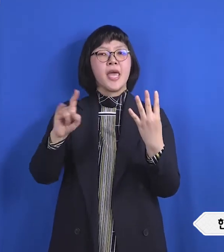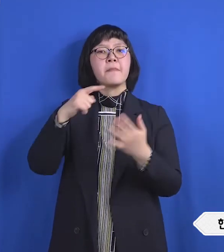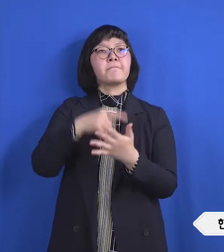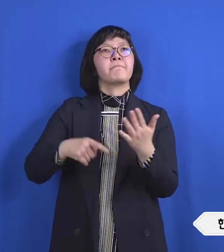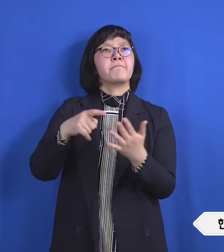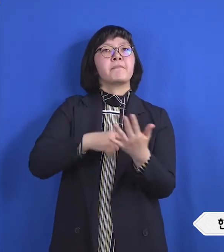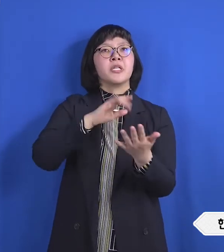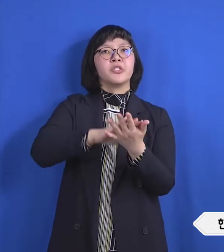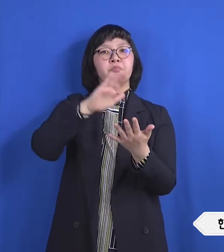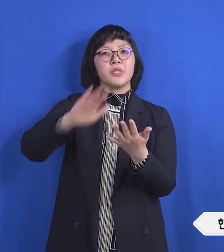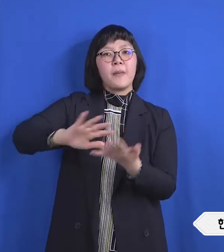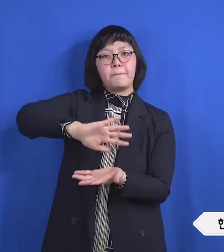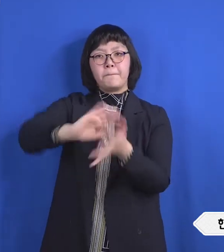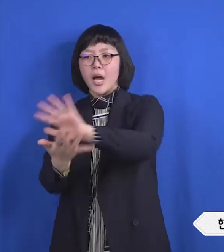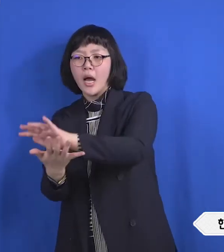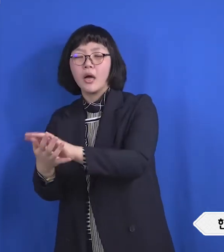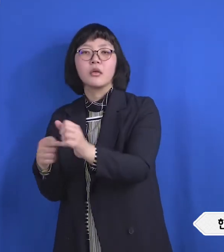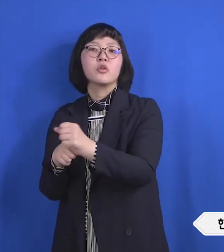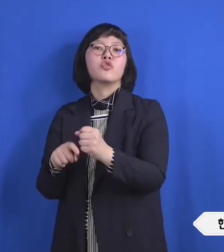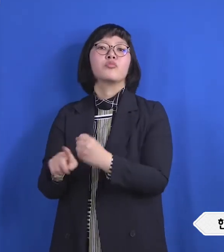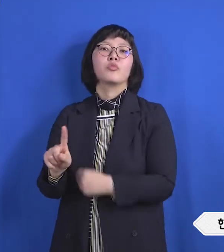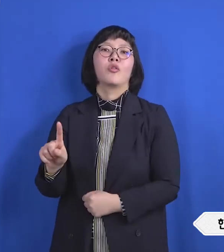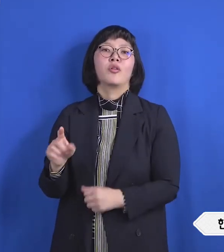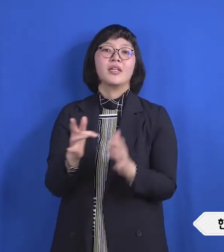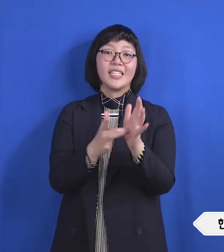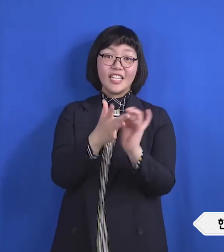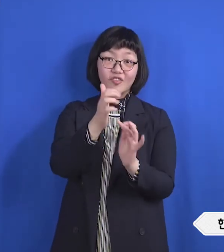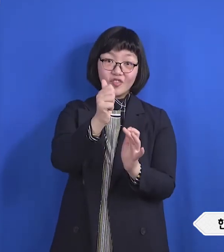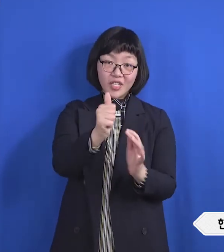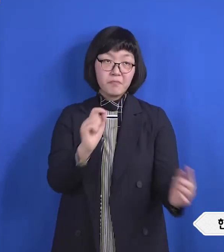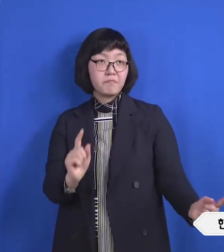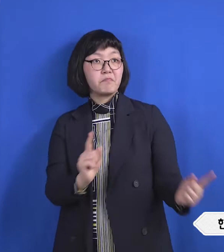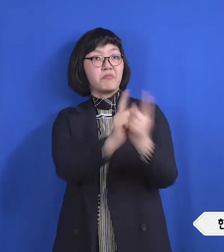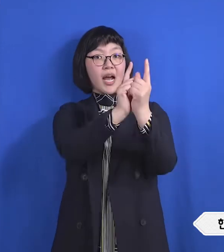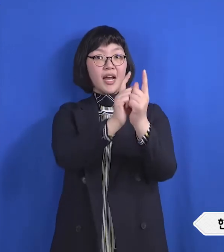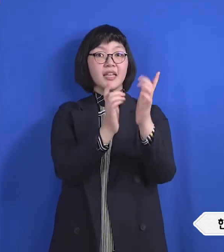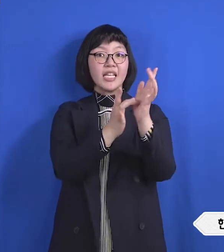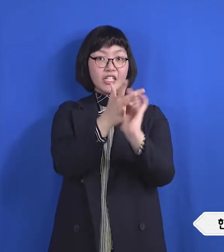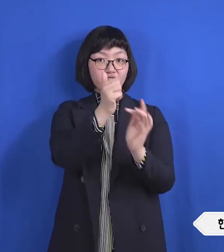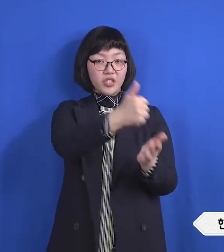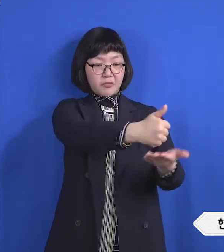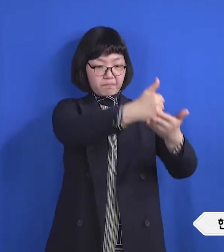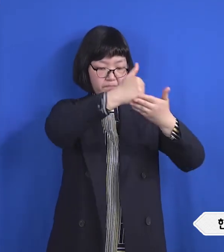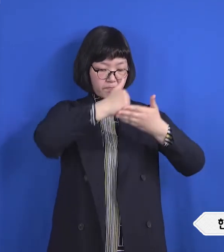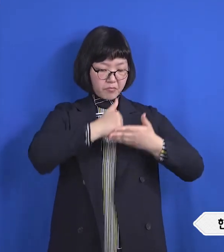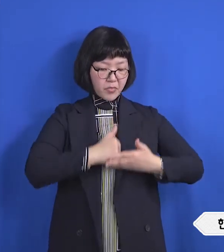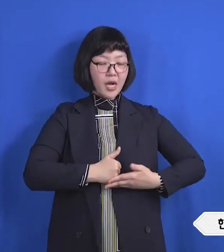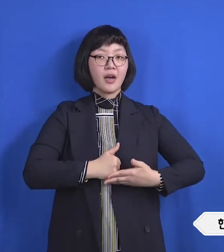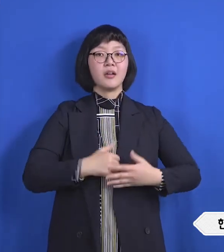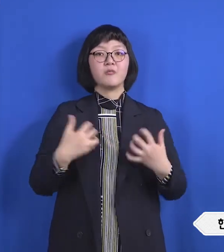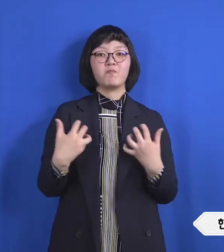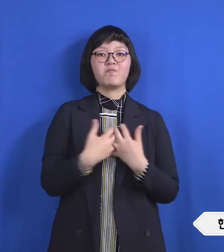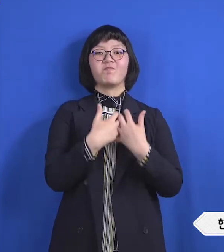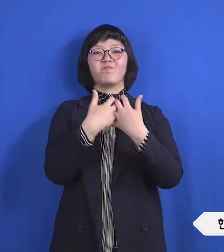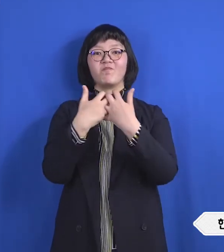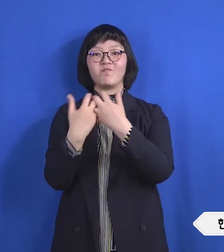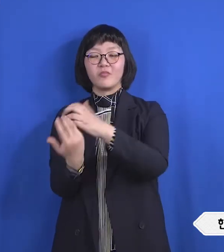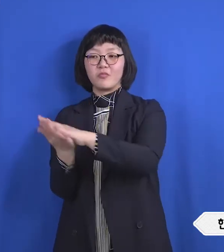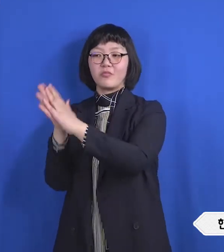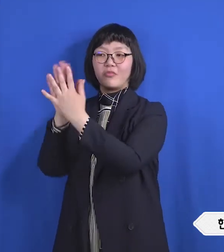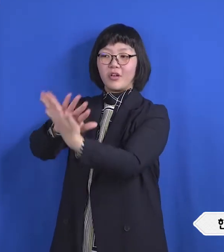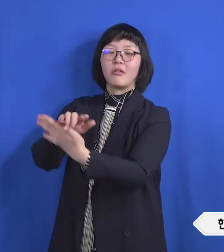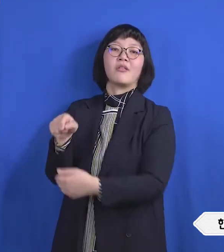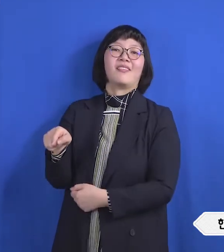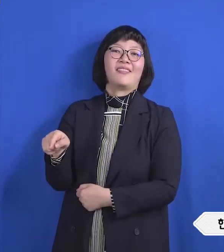180도로 달라진 것이 왜입니까? 예수님을 모시고 예수님으로 충만해지니까 그렇게 됐습니다.